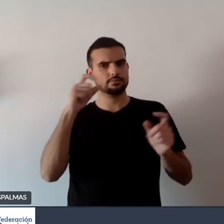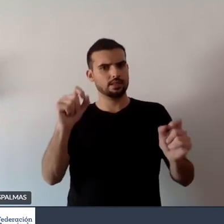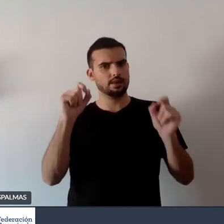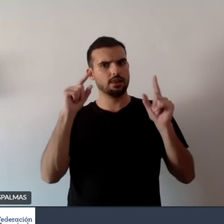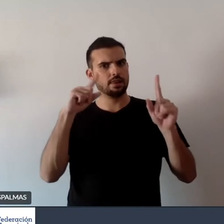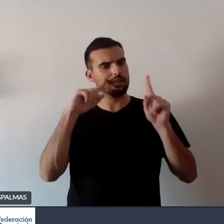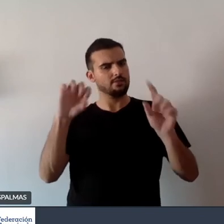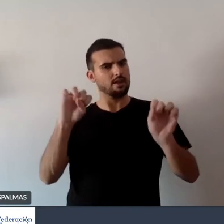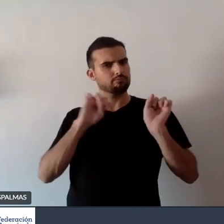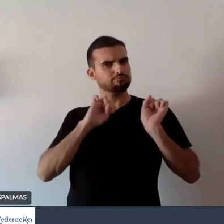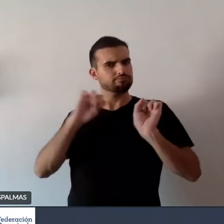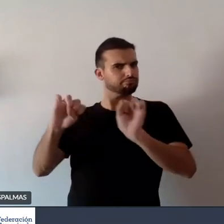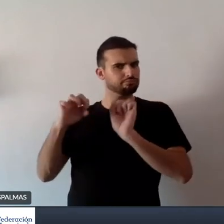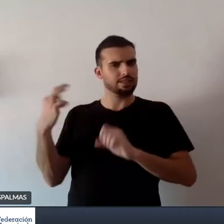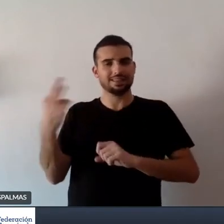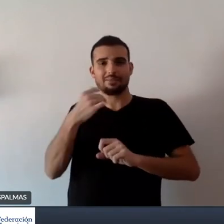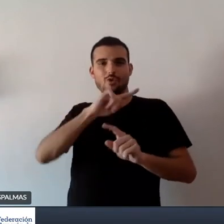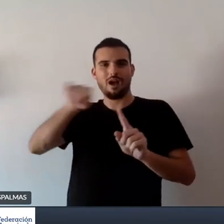y está sobre sus talones.